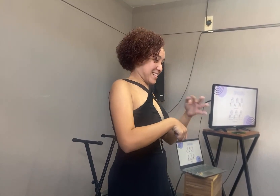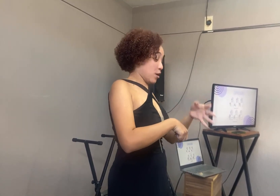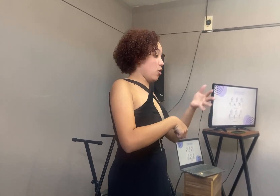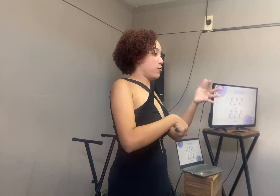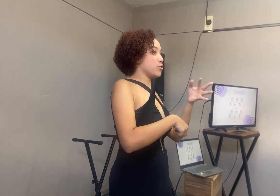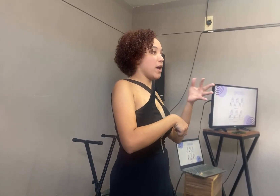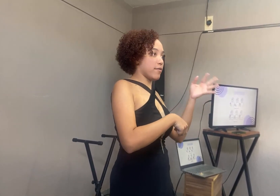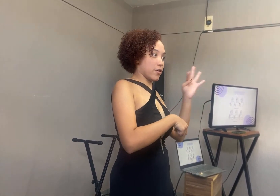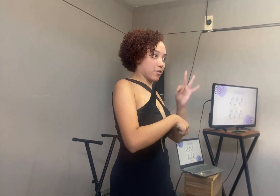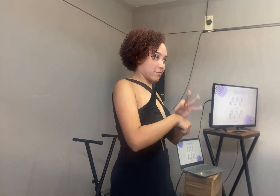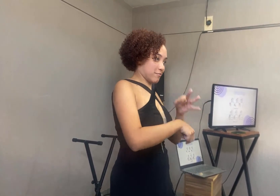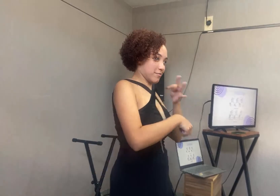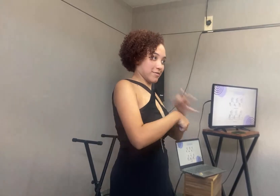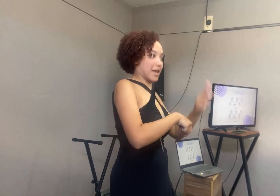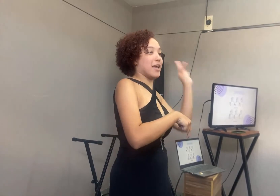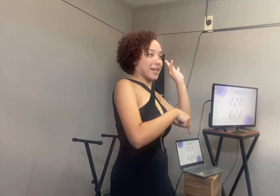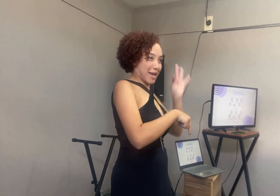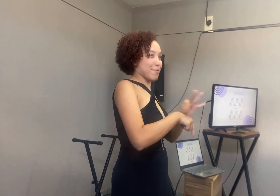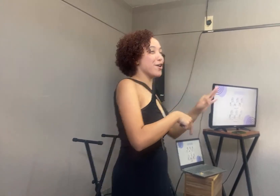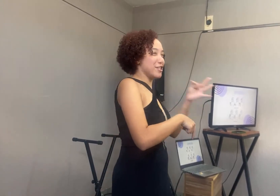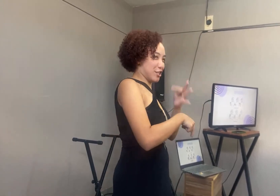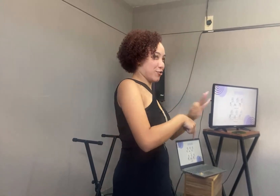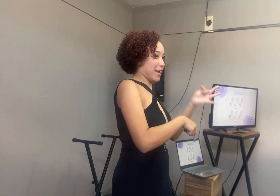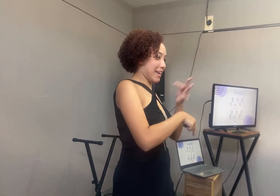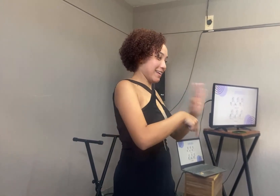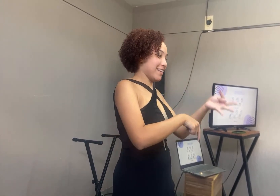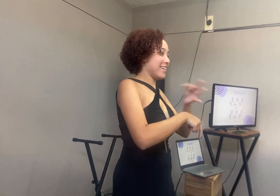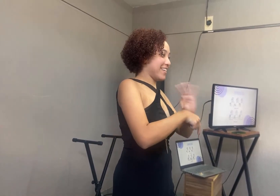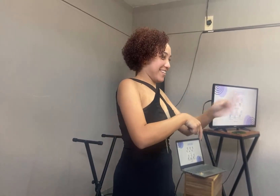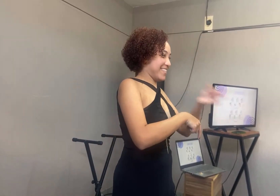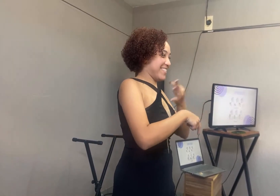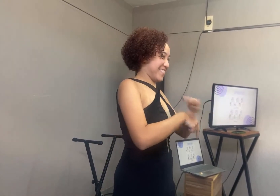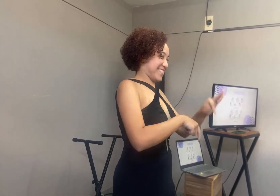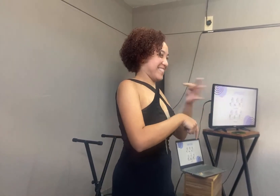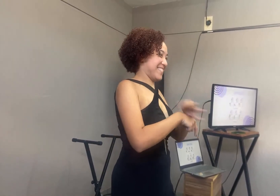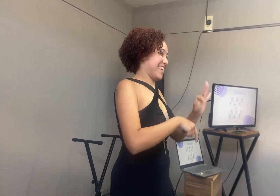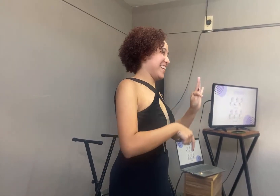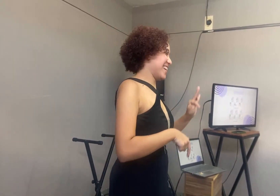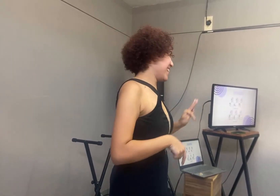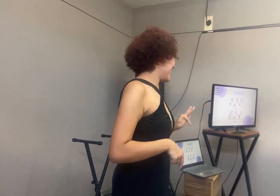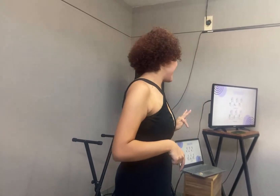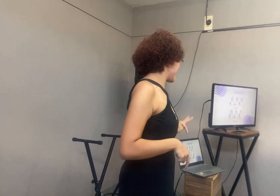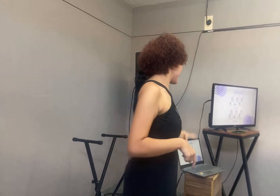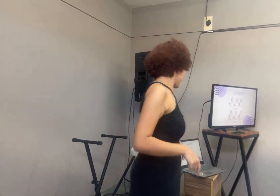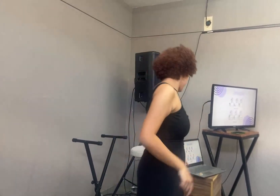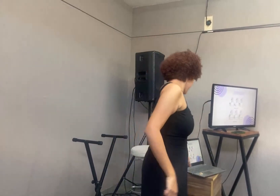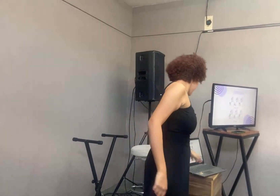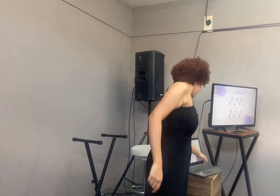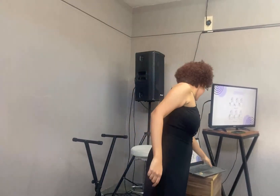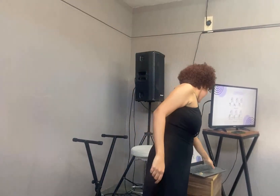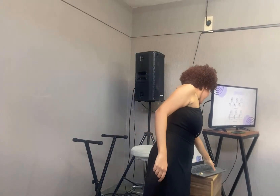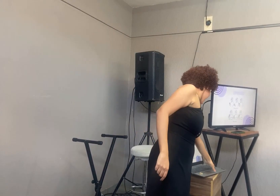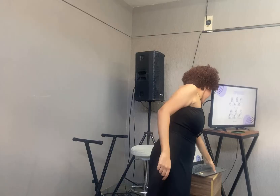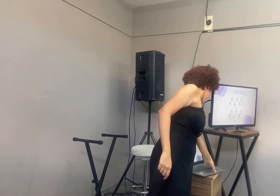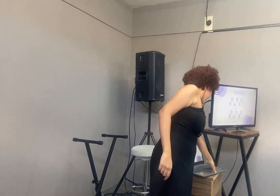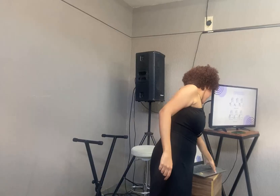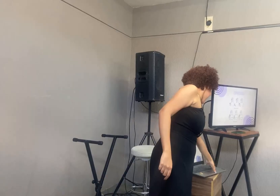Ô, eu fiz o F, ó. Fica mexido, né? Treinar. É tão rápido, não dá nem pra ver onde você tá.